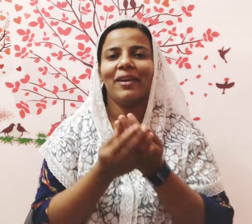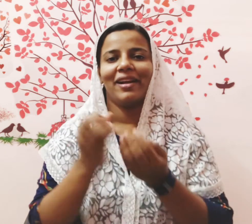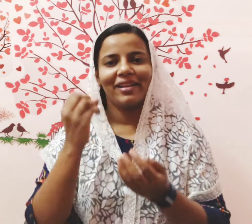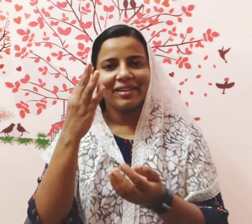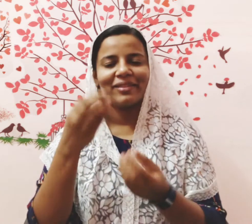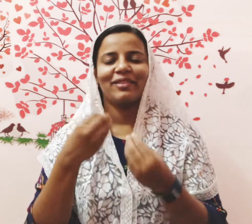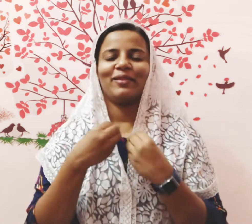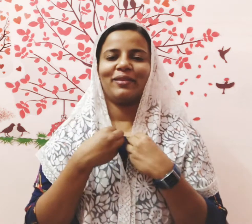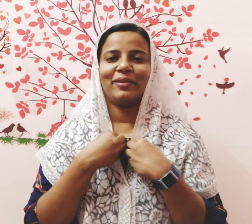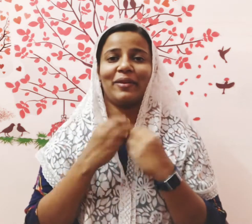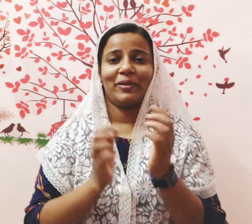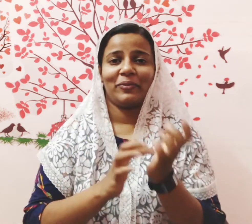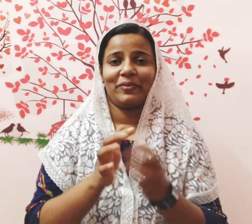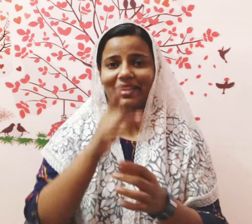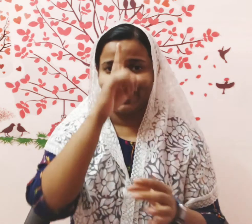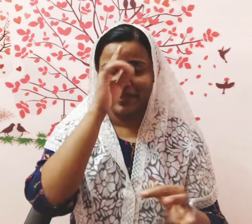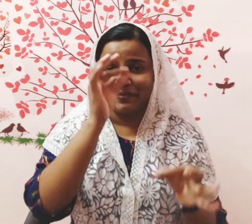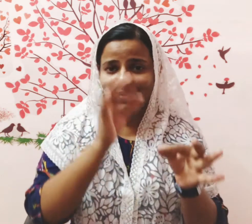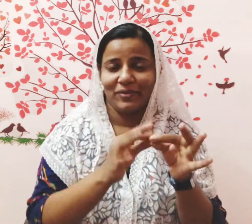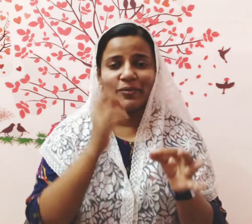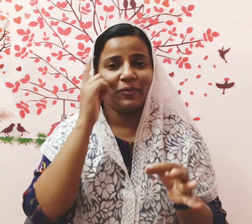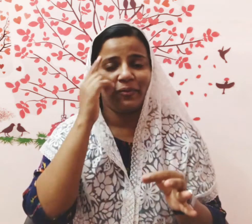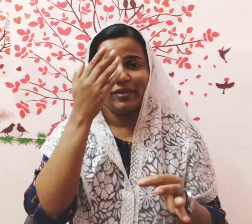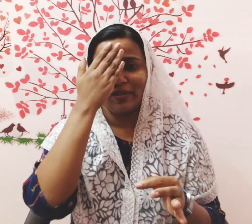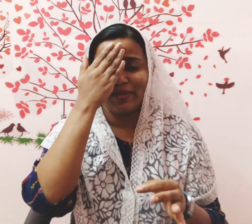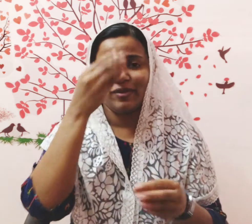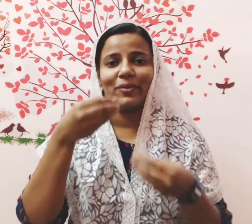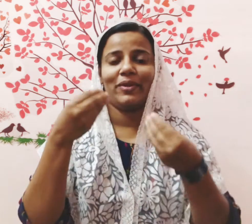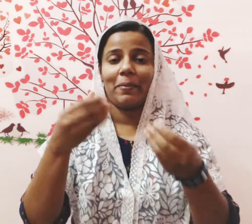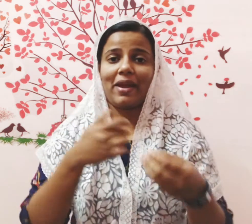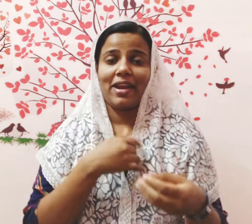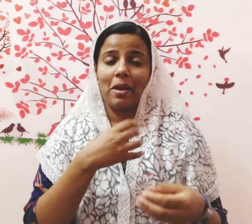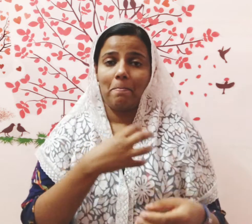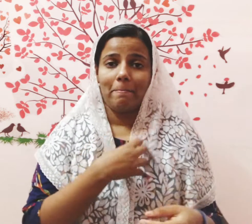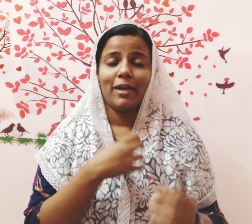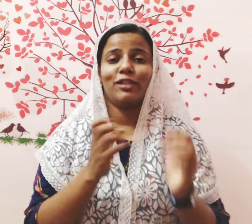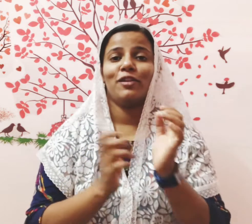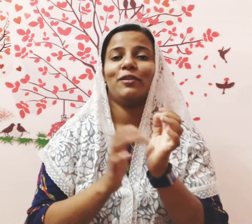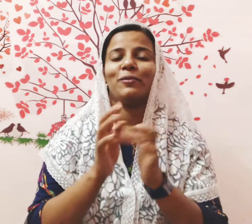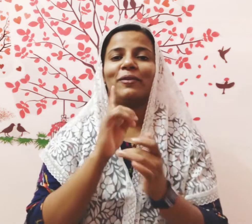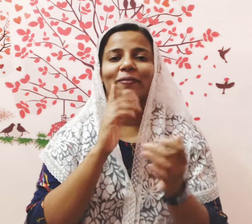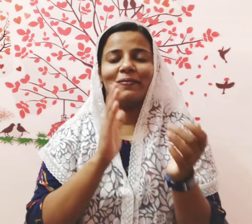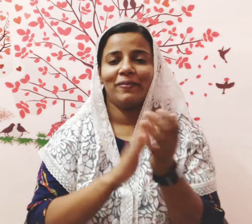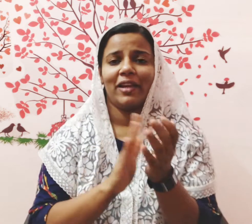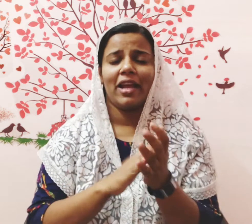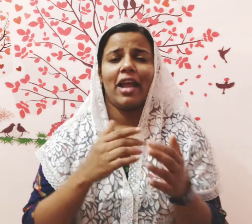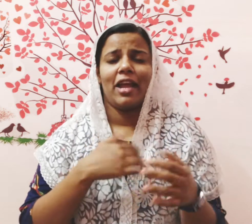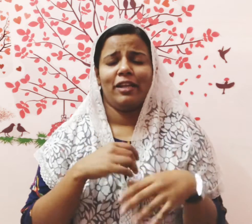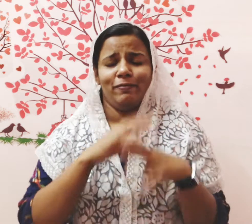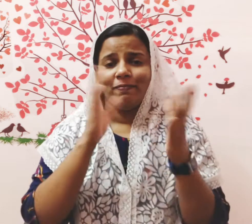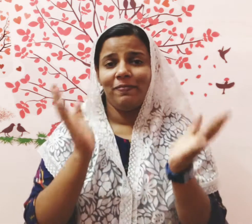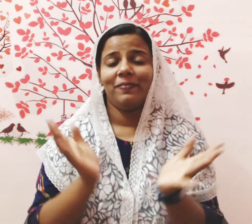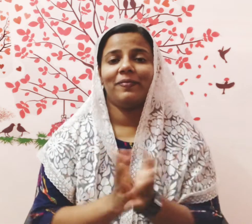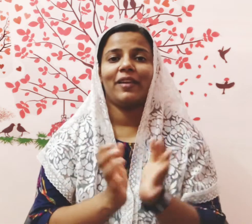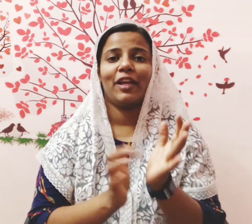എഴുന്നേൽപ്പിച്ച കർത്താവിൻ്റെ വിശ്വസ്തതയോർത്ത് നമുക്ക് നന്ദിയോടെ സ്തോത്രം ചെയ്യാം. എൻ മനമേ യഹോവയെ വാഴ്ത്തുക. അവൻ എൻ്റെ സർവാന്തരംഗമേ